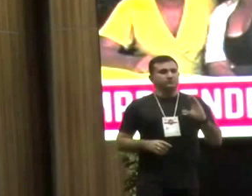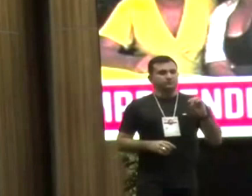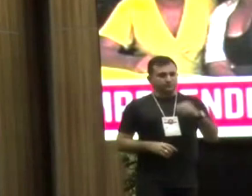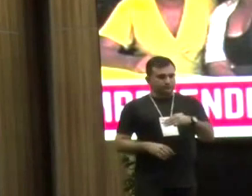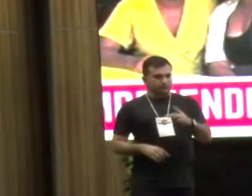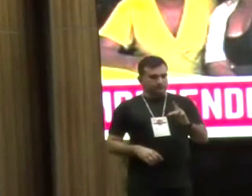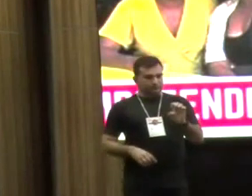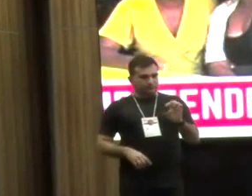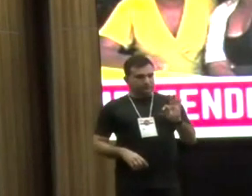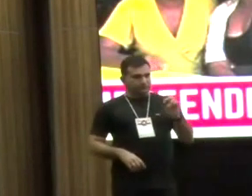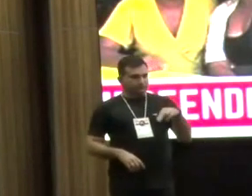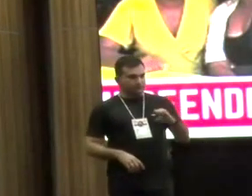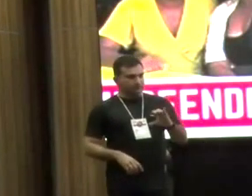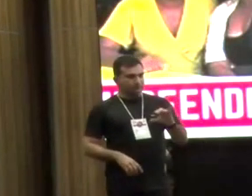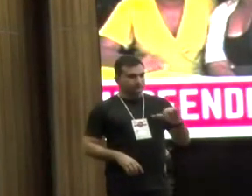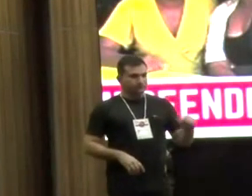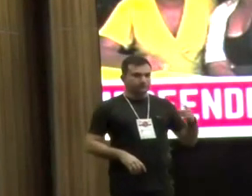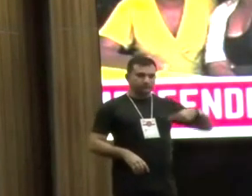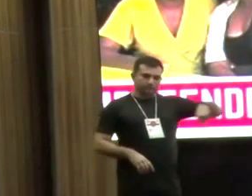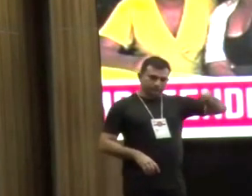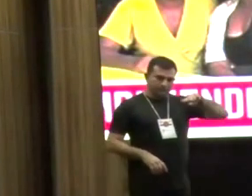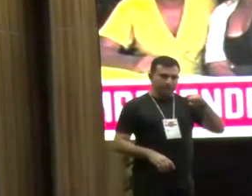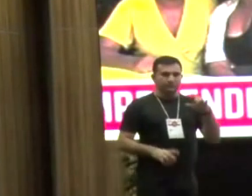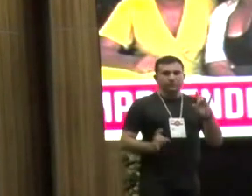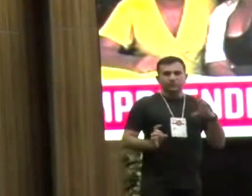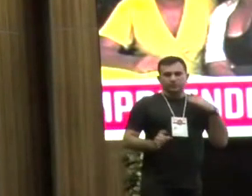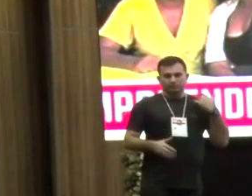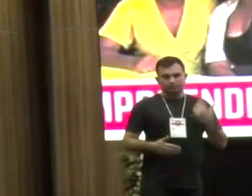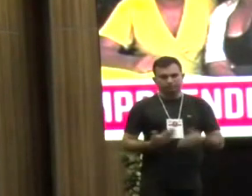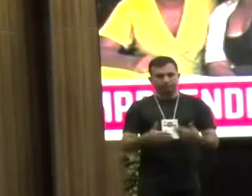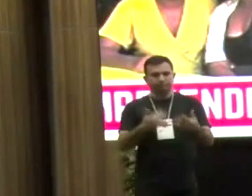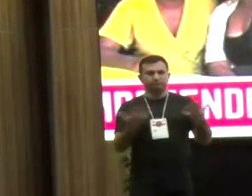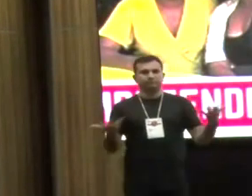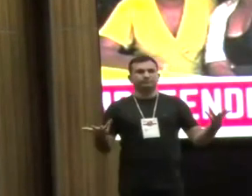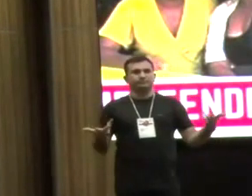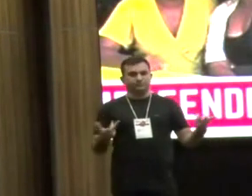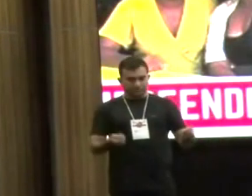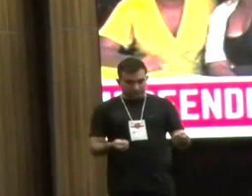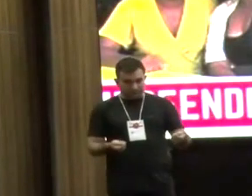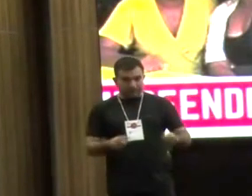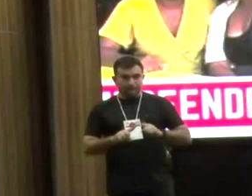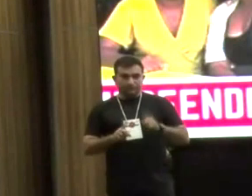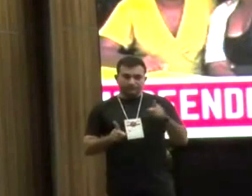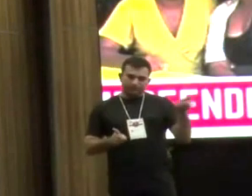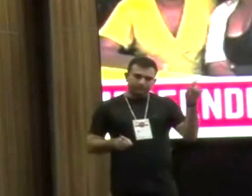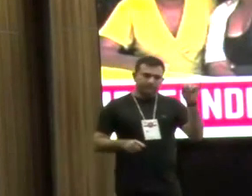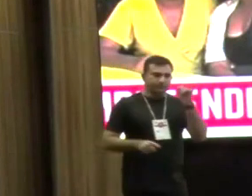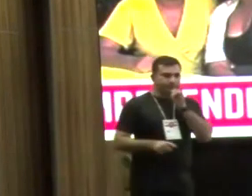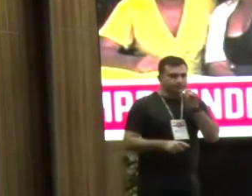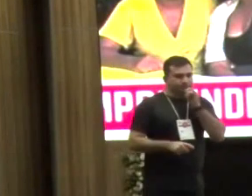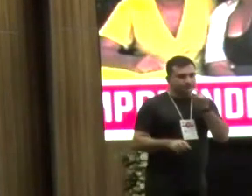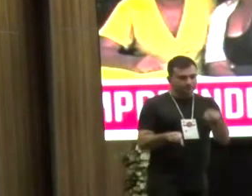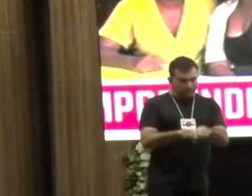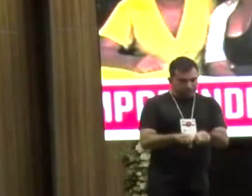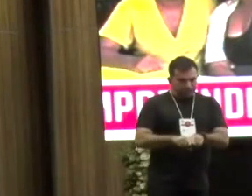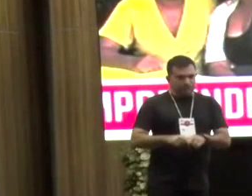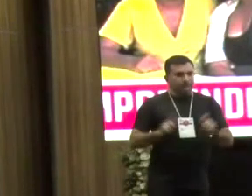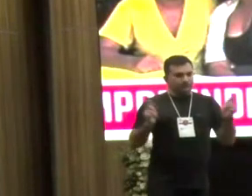inserido para nós, que era só desenvolver habilidades. Vai dizer, é necessário